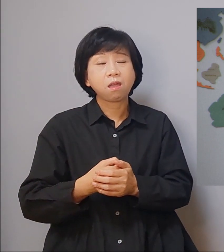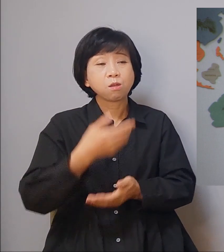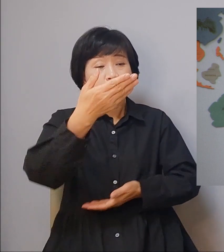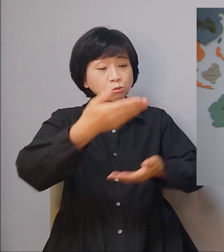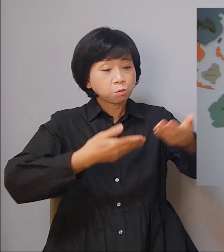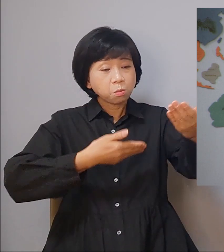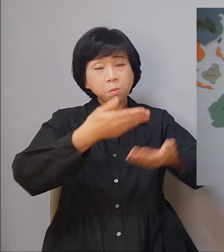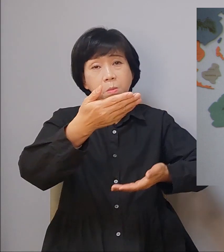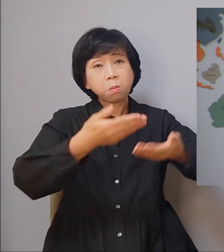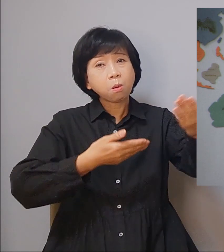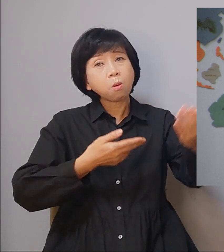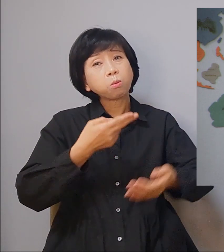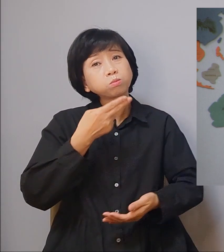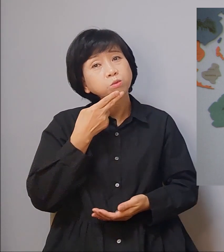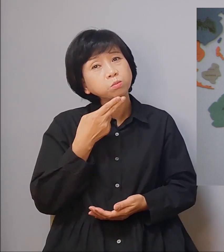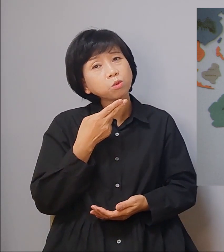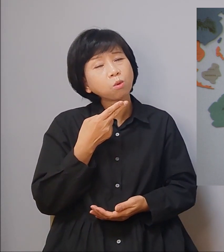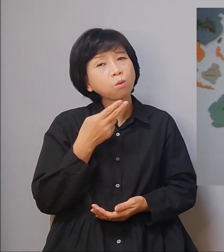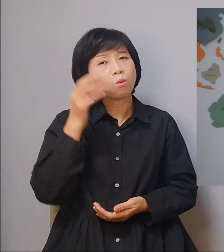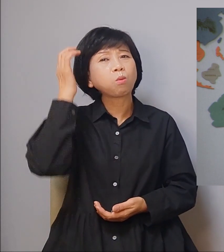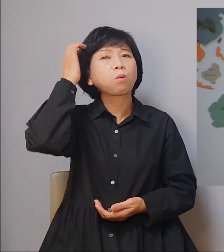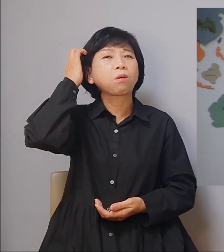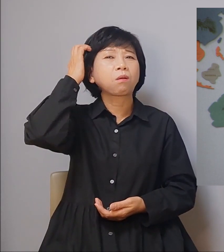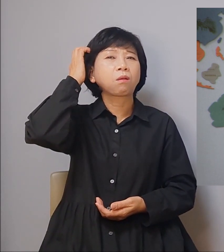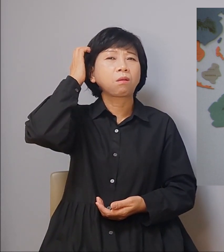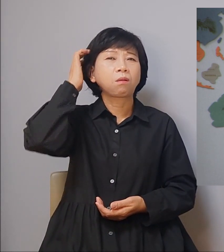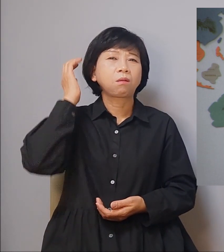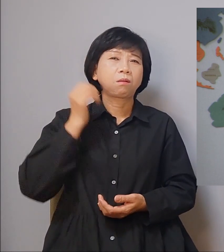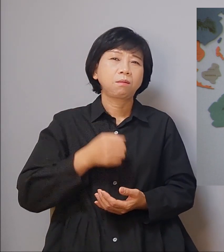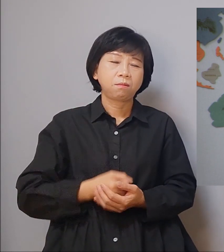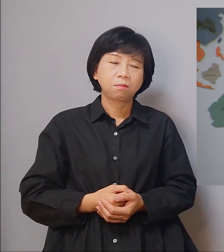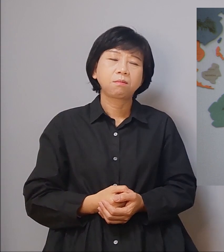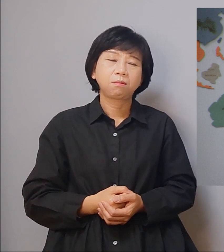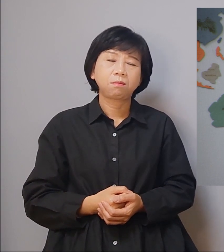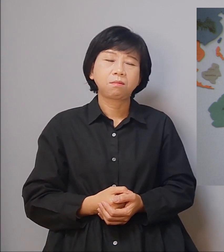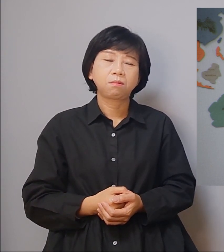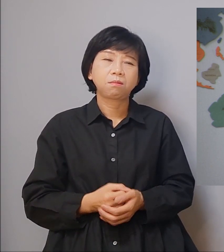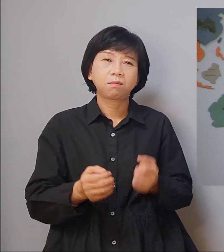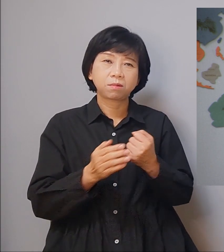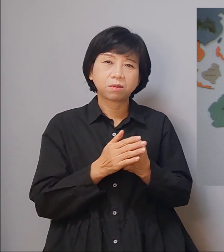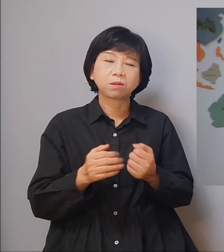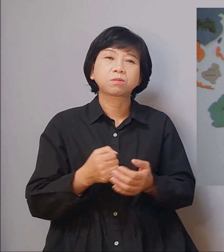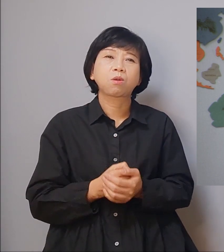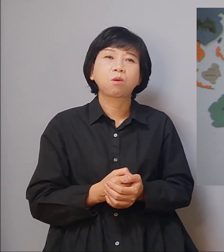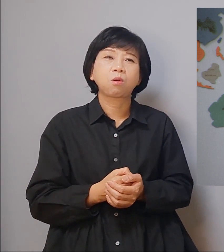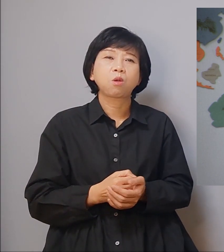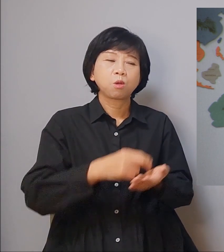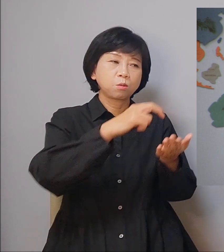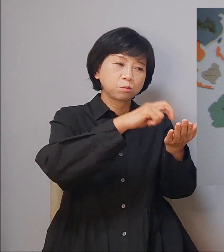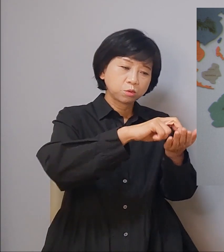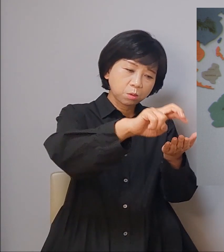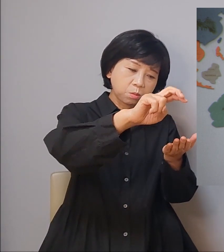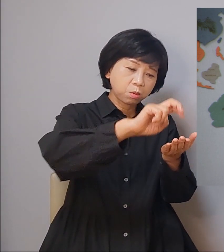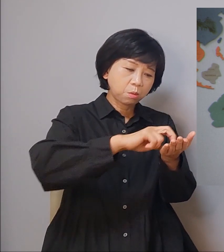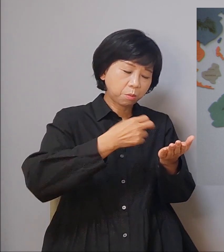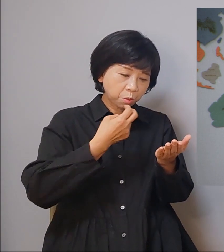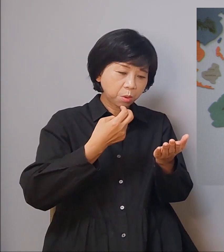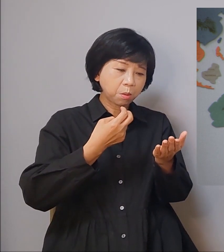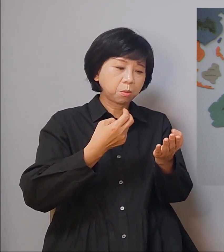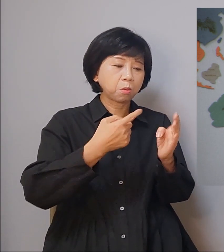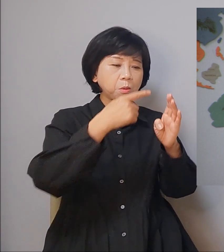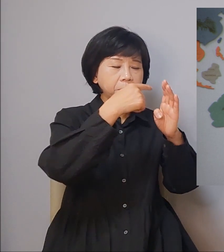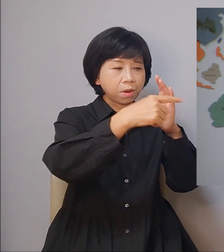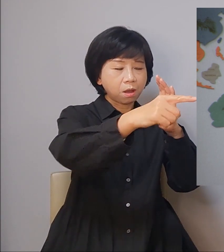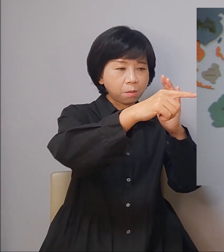없는 이제 선교사님들도 계세요. 요즘은 이메일을 보내거나 문자를 보내면 읽었는지 안 읽었는지 이게 다